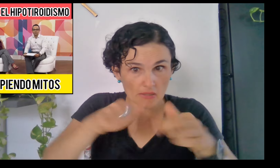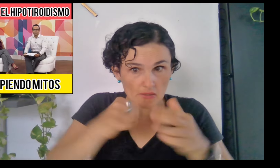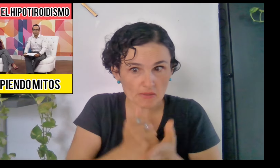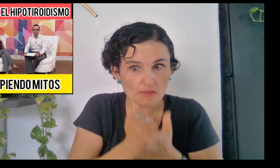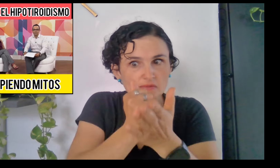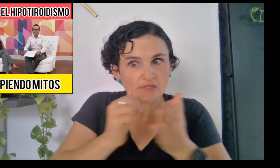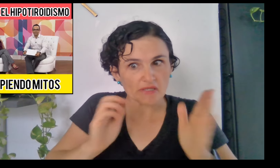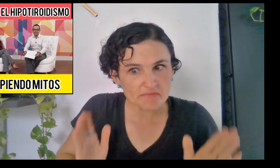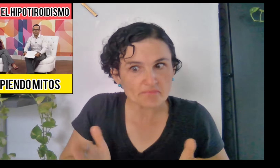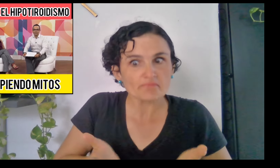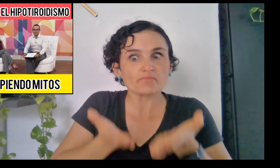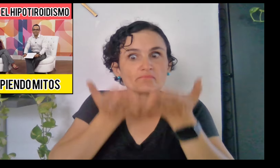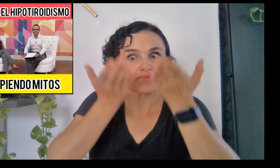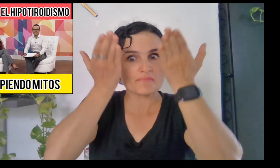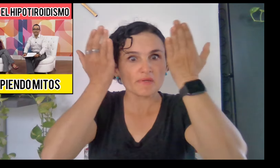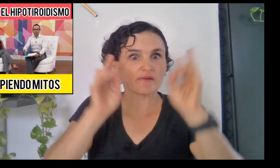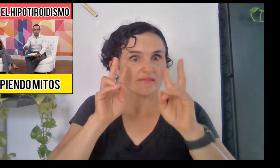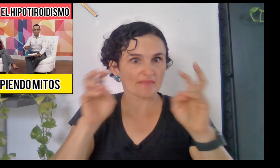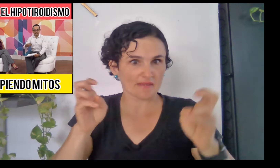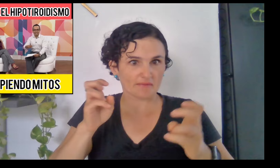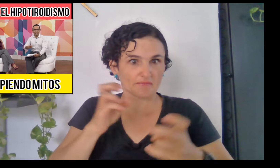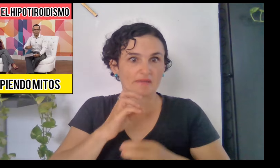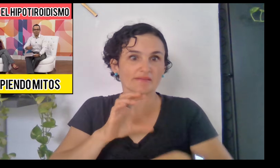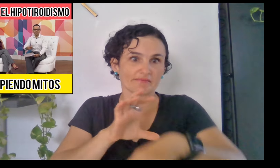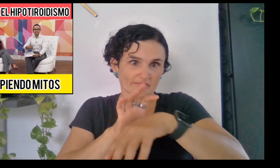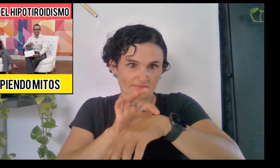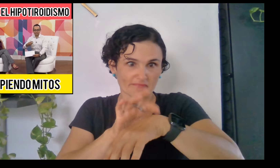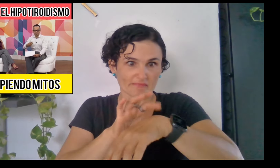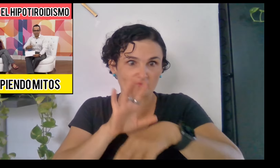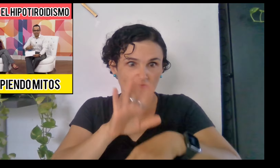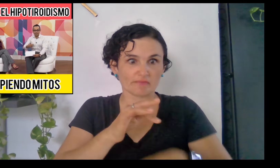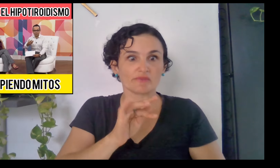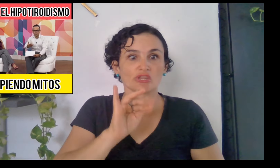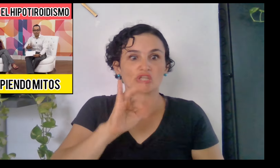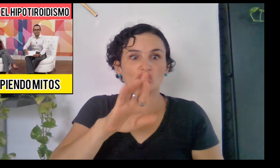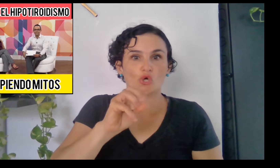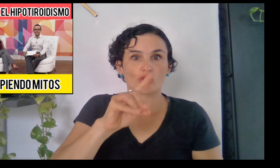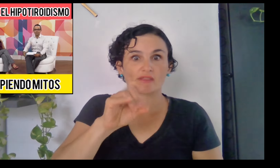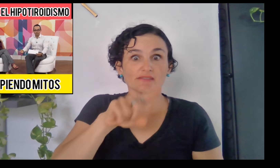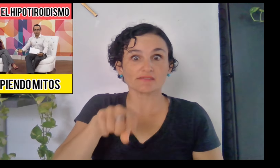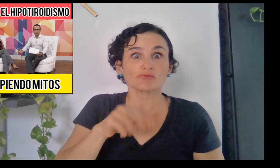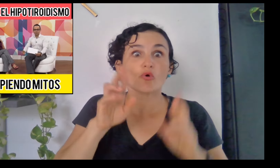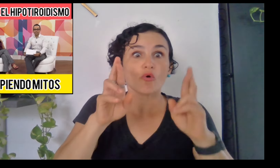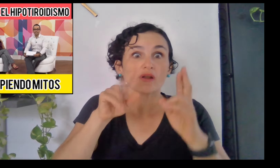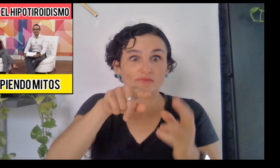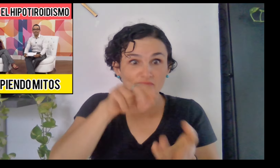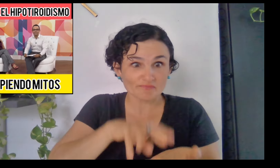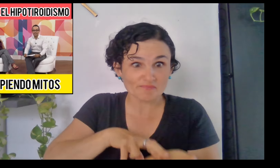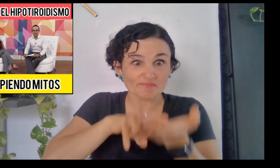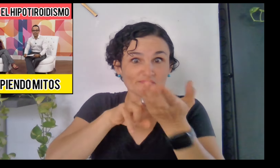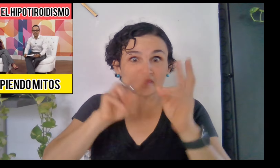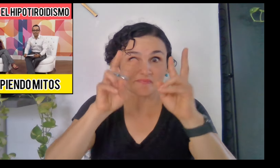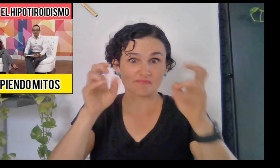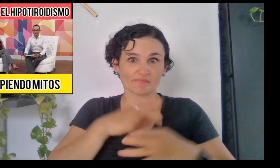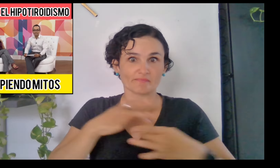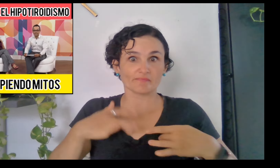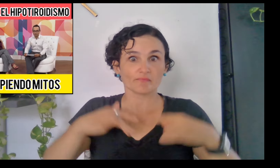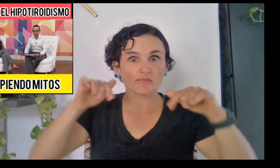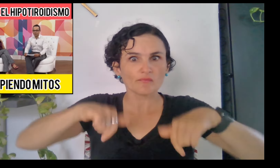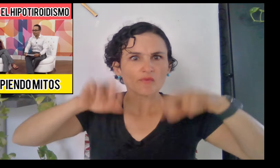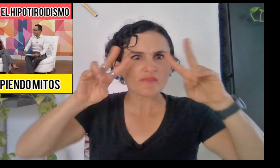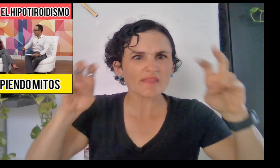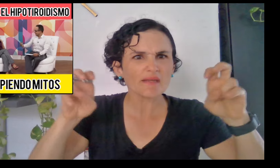el buen funcionamiento de la tiroides. Así que hoy, el día de hoy, vamos a lograr que tú recuperes tu salud. Para el tema del día de hoy, tenemos